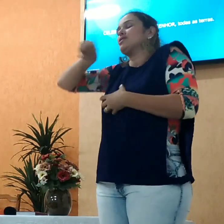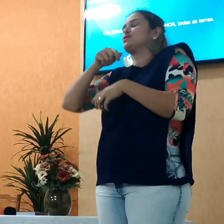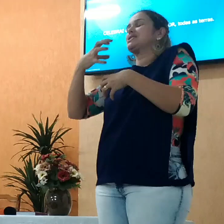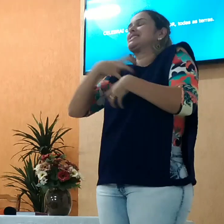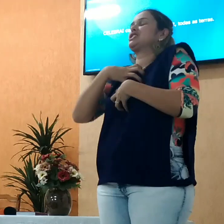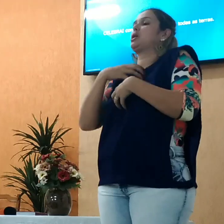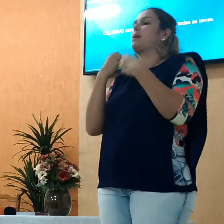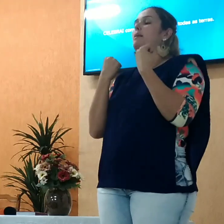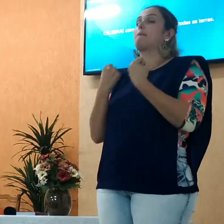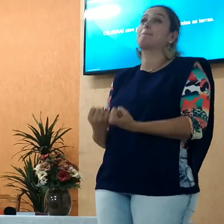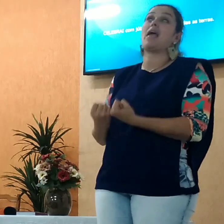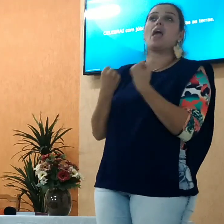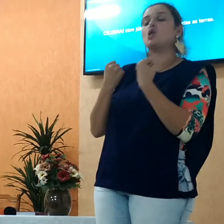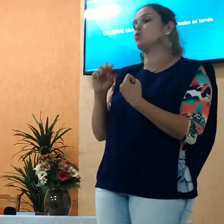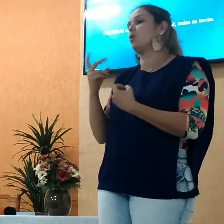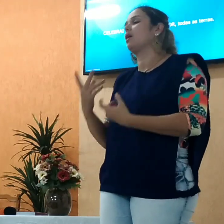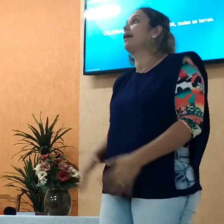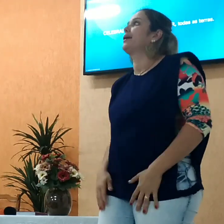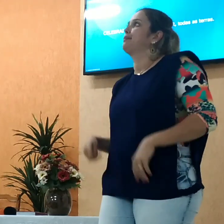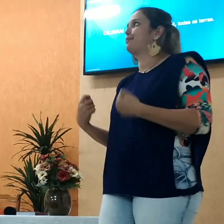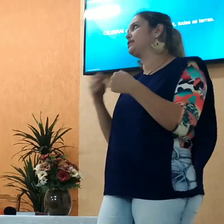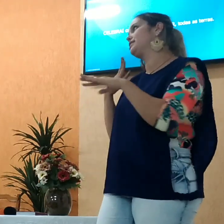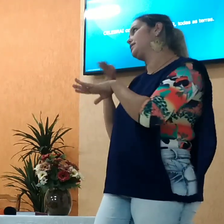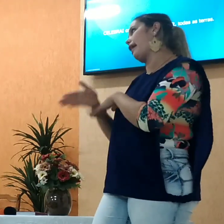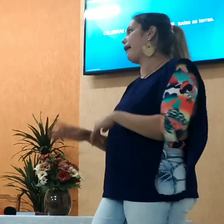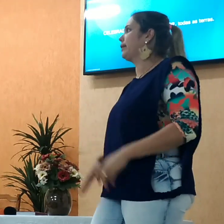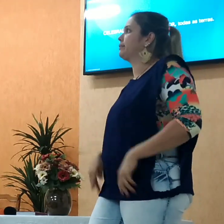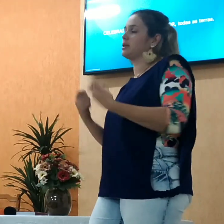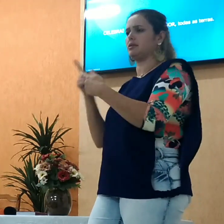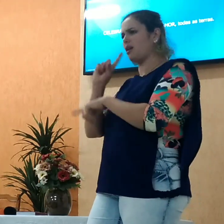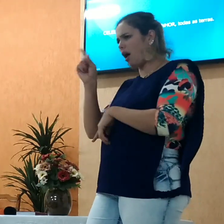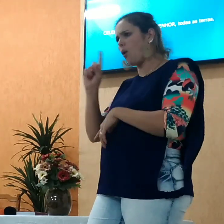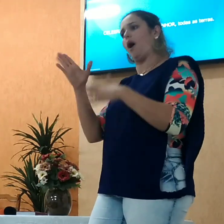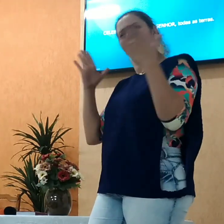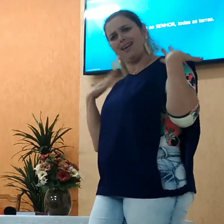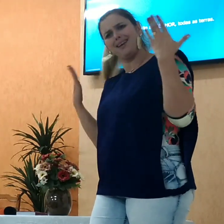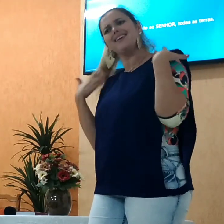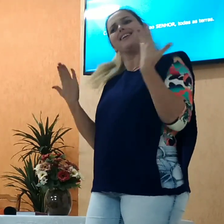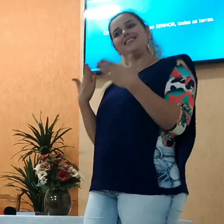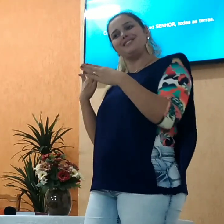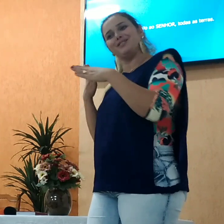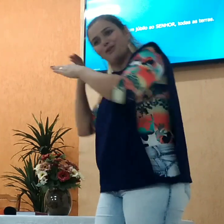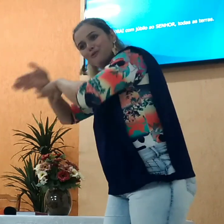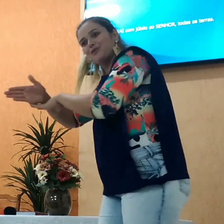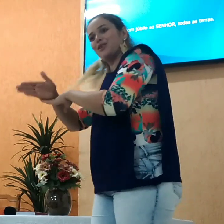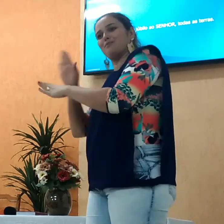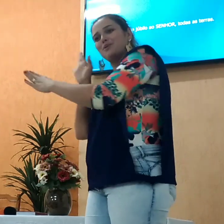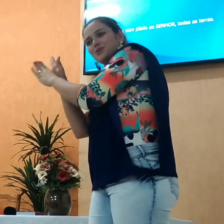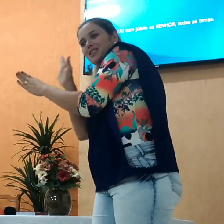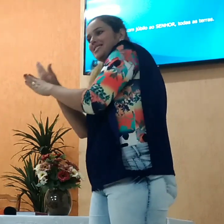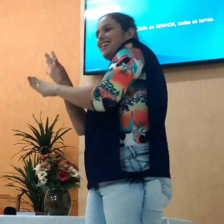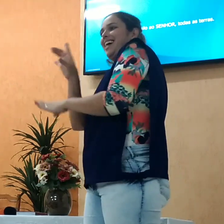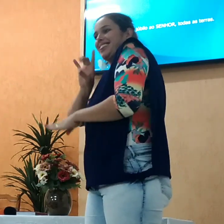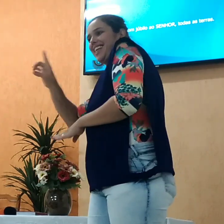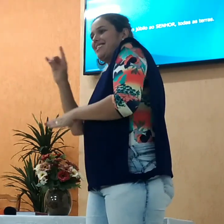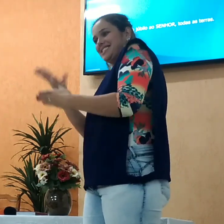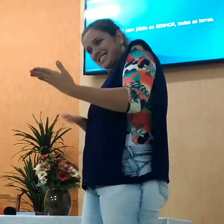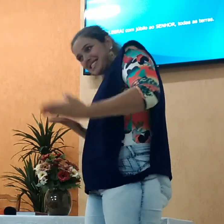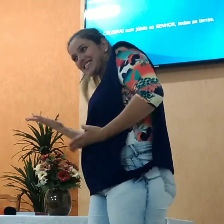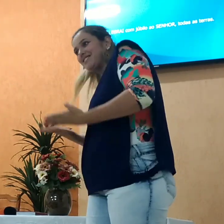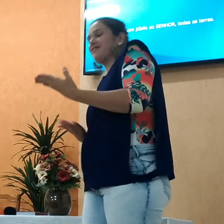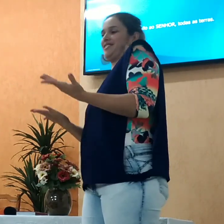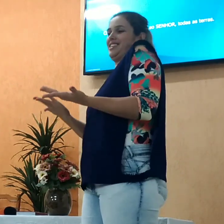sentimos nenhuma obrigação, mas nós servimos por alegria, e isso satisfaz a nossa própria vida.